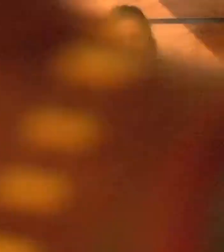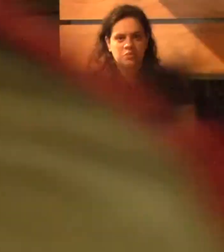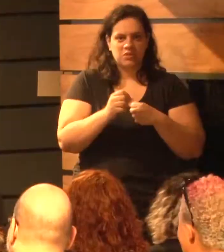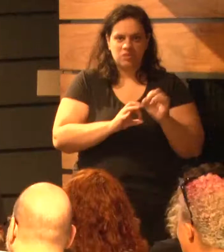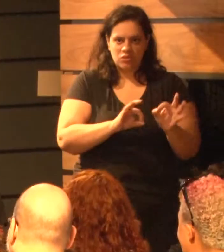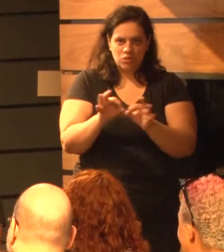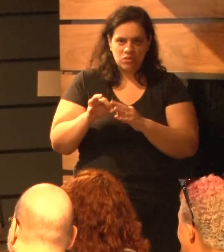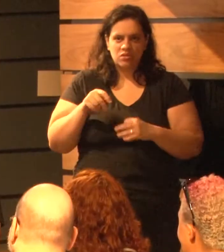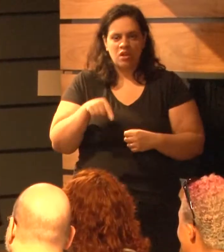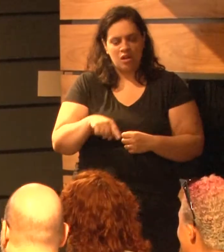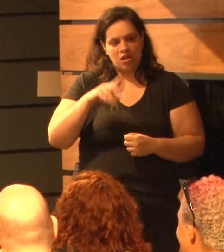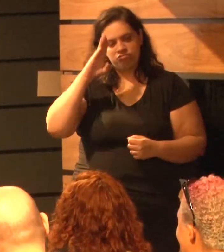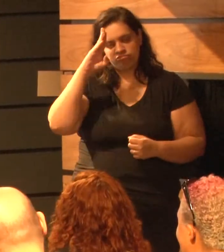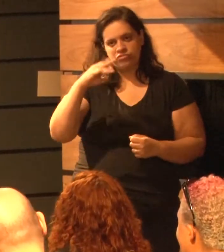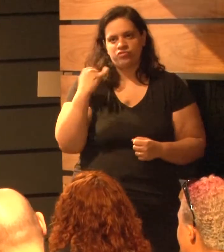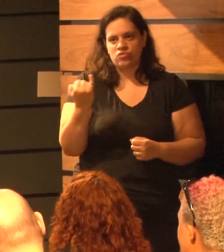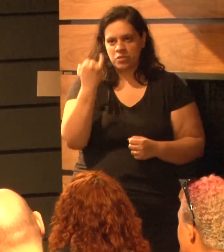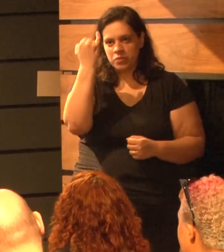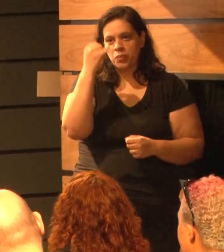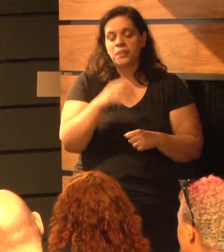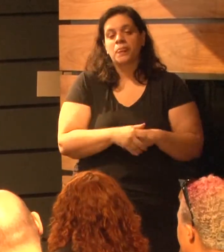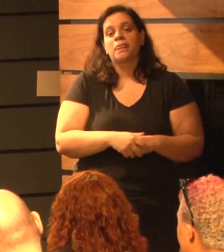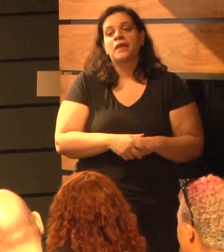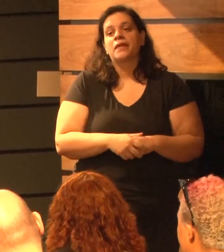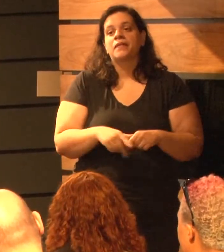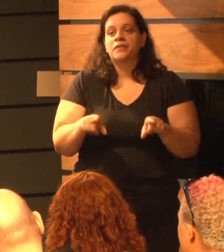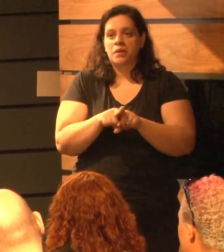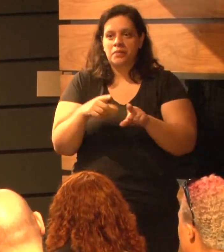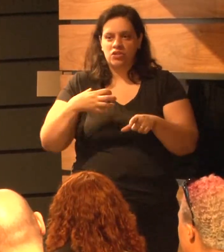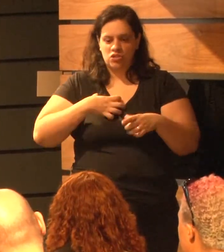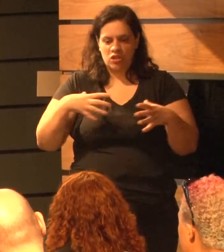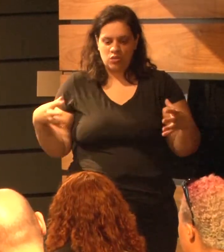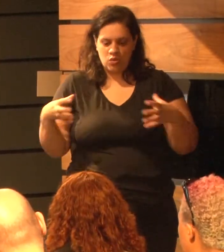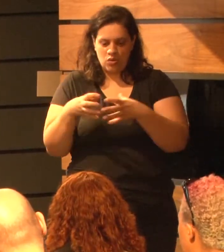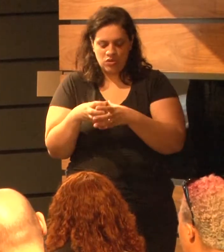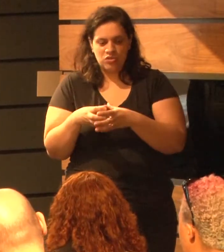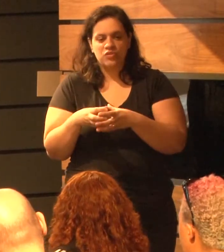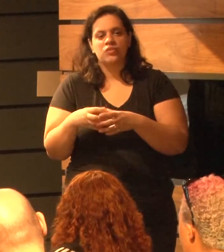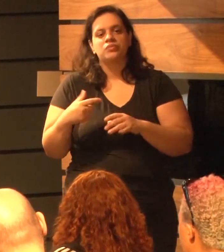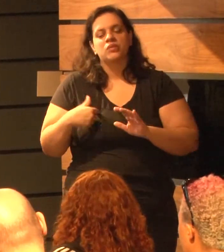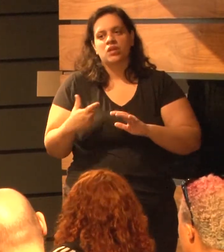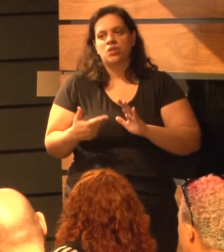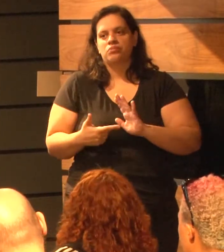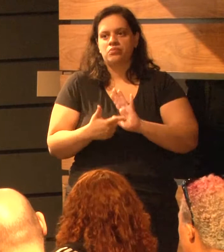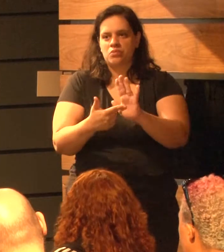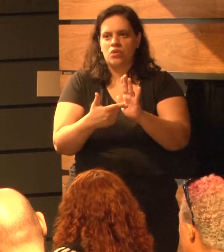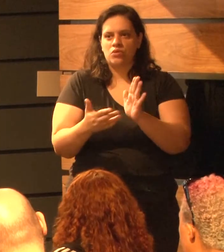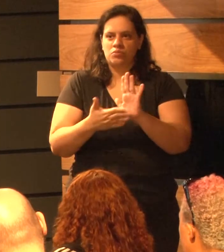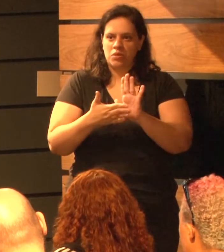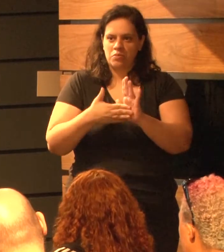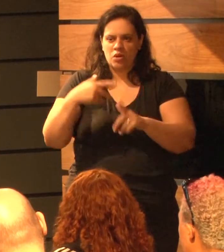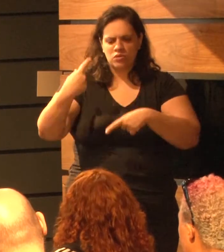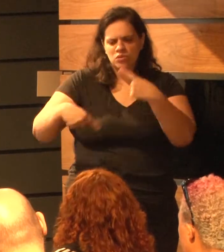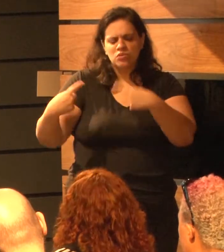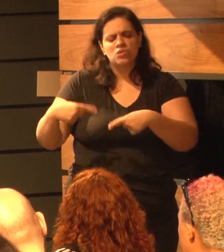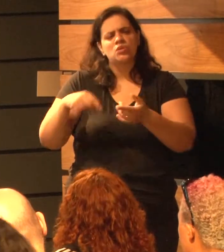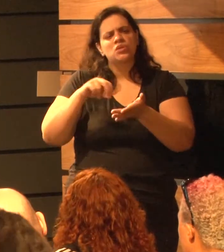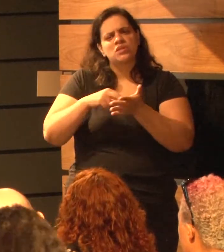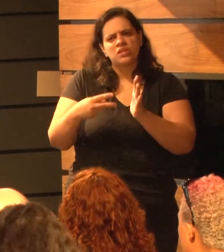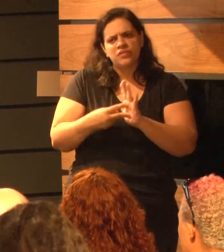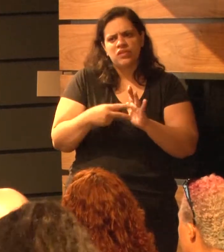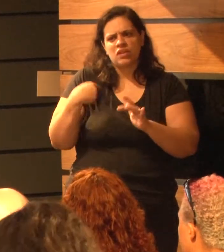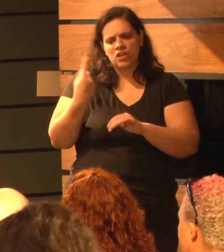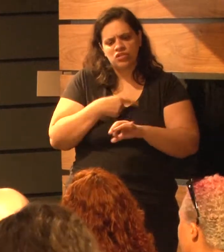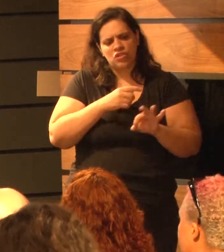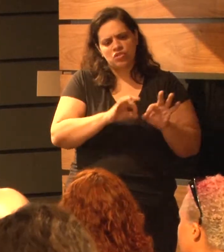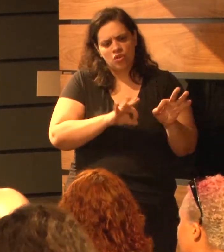é fundamental. E, de uma forma coletiva, eu trago também essa discussão do que é nos organizarmos e